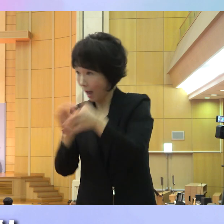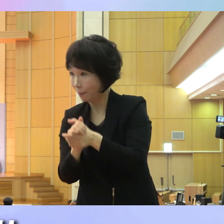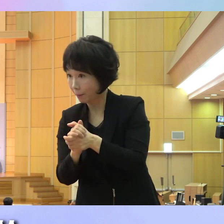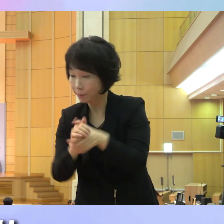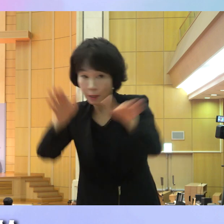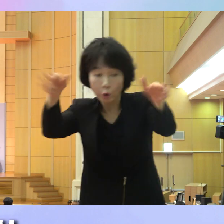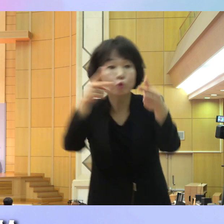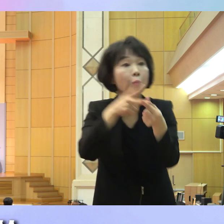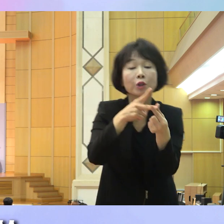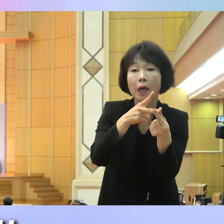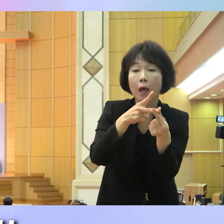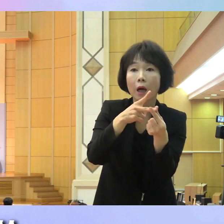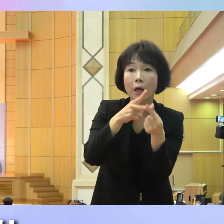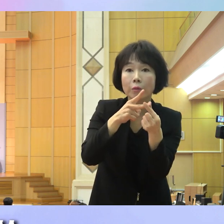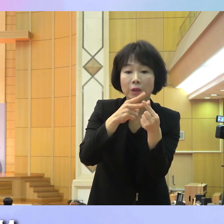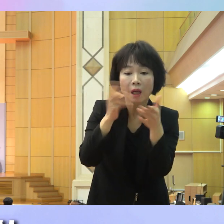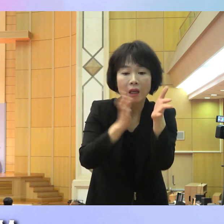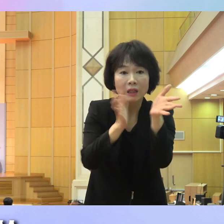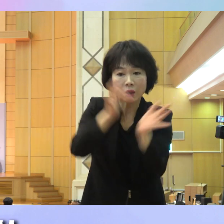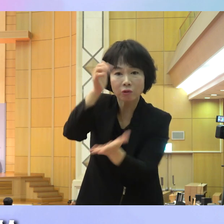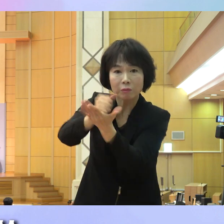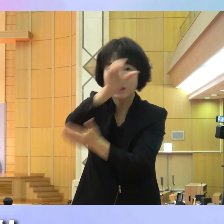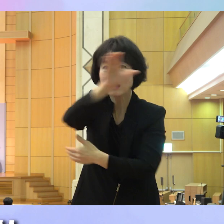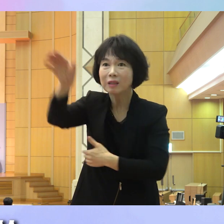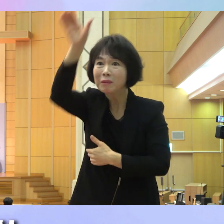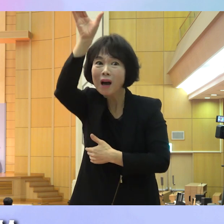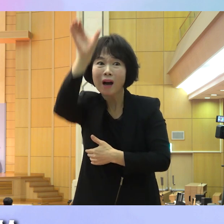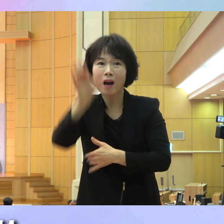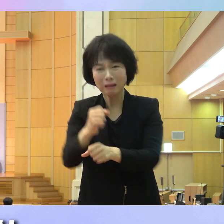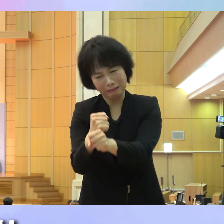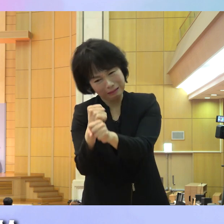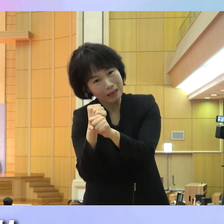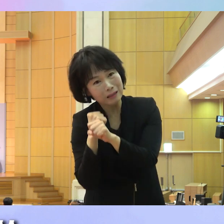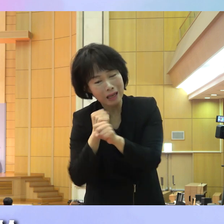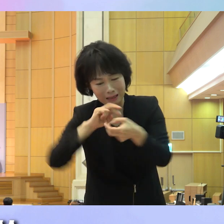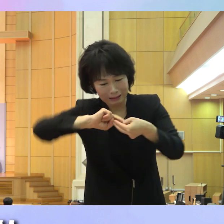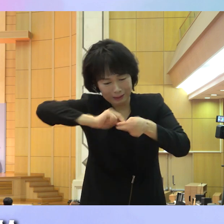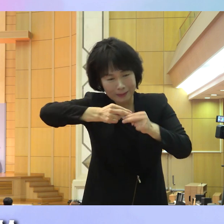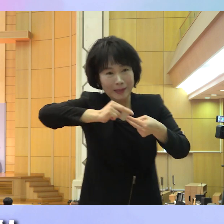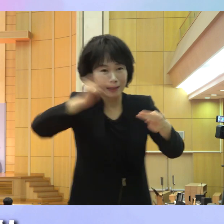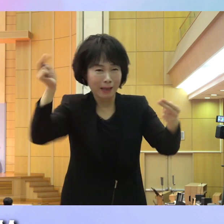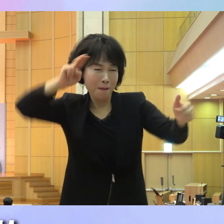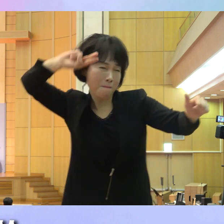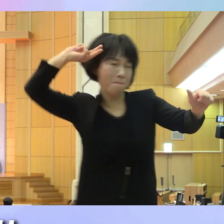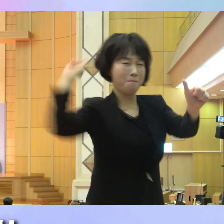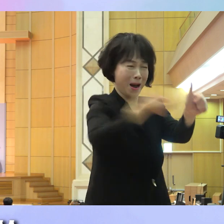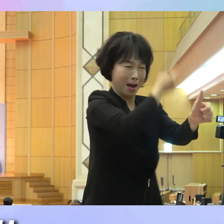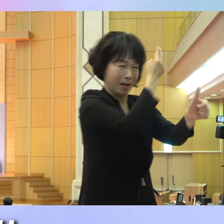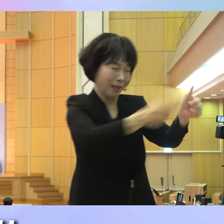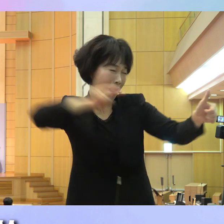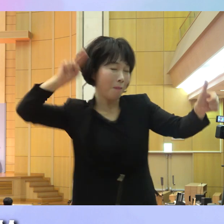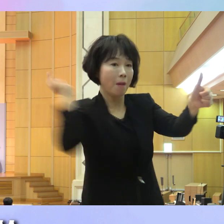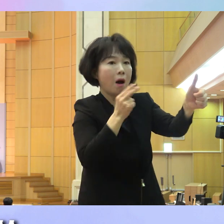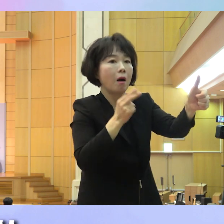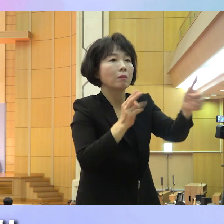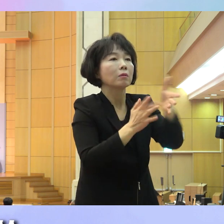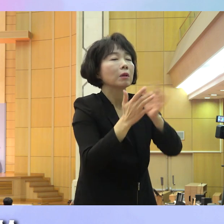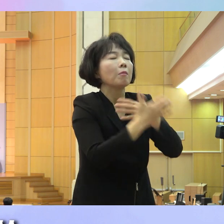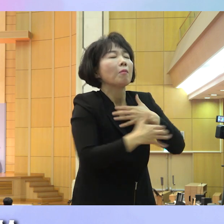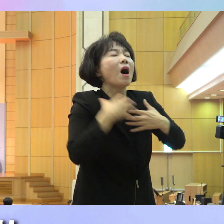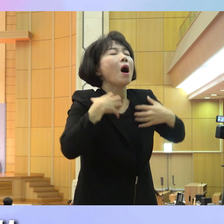채찍에 맞아서 엄청난 아픔과 고통을 견디셨는데 저가 채찍에